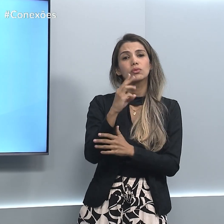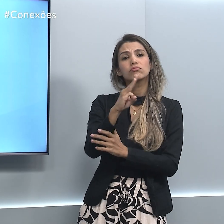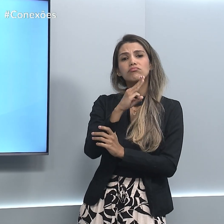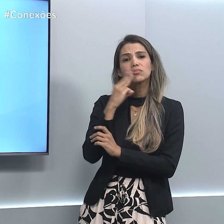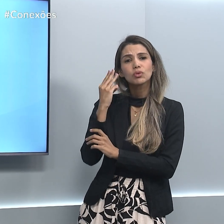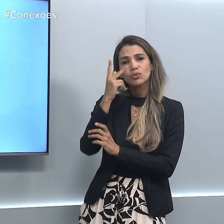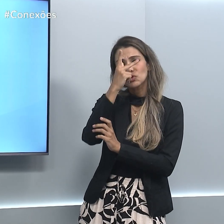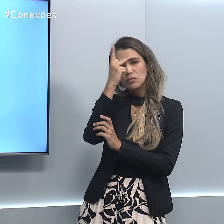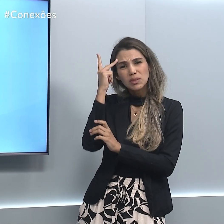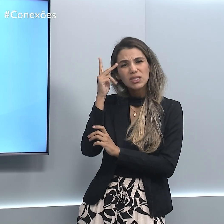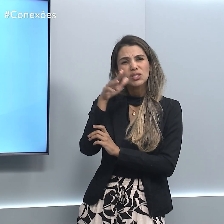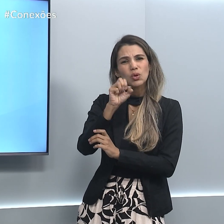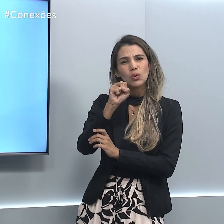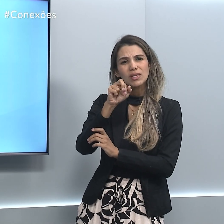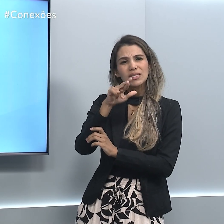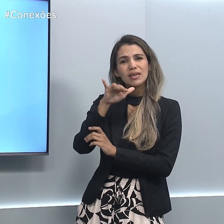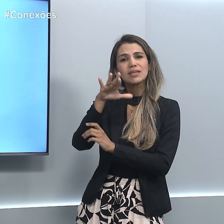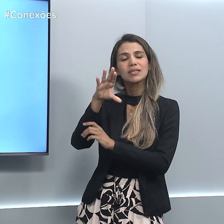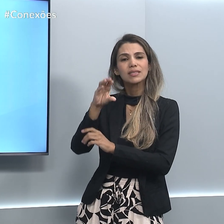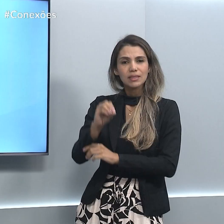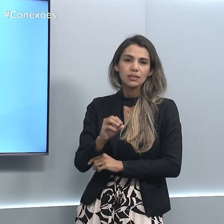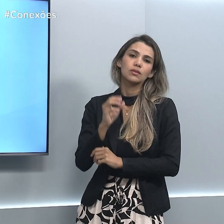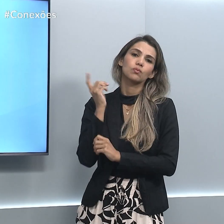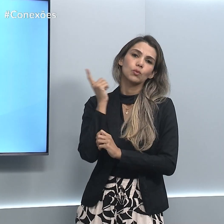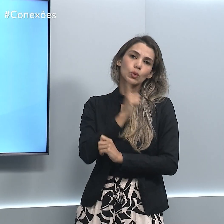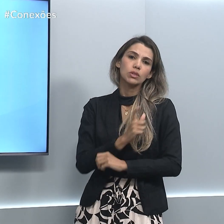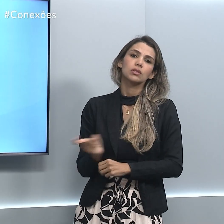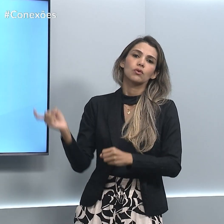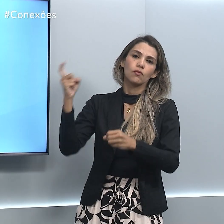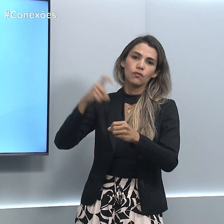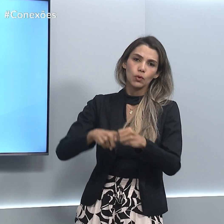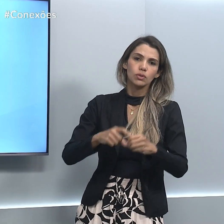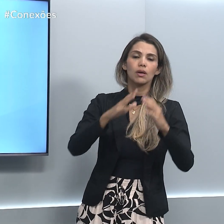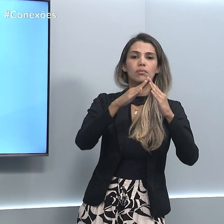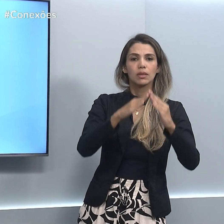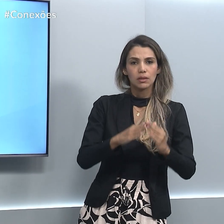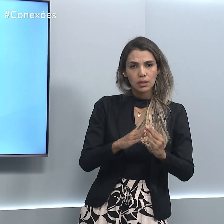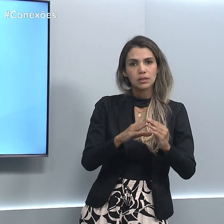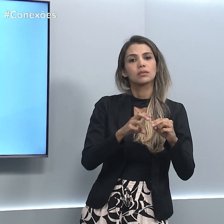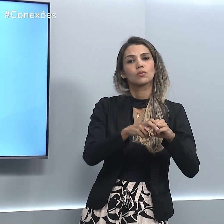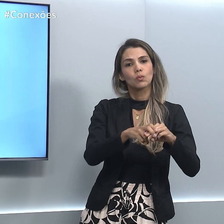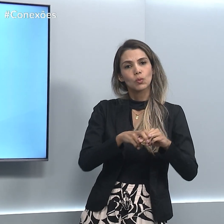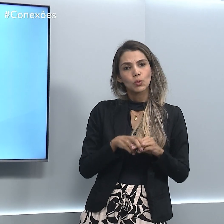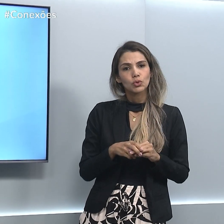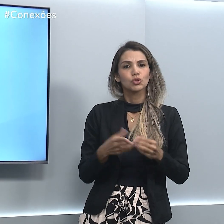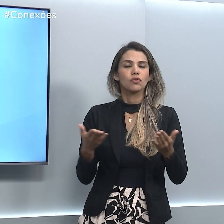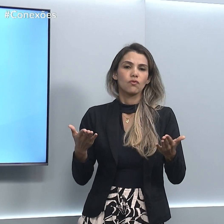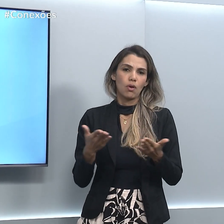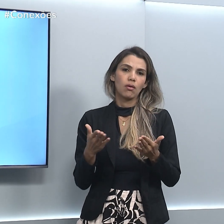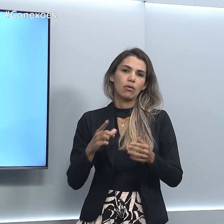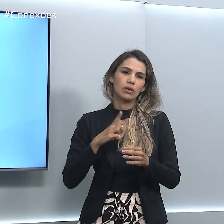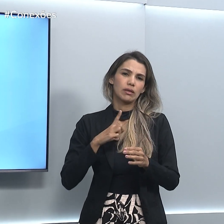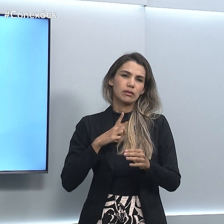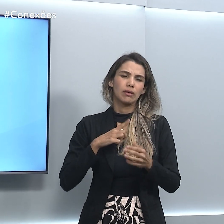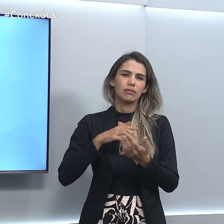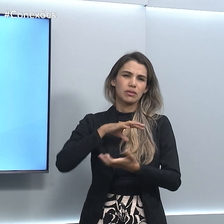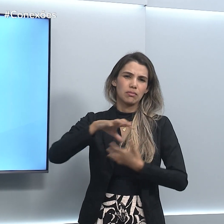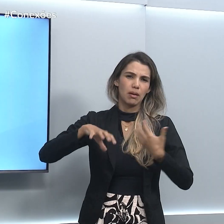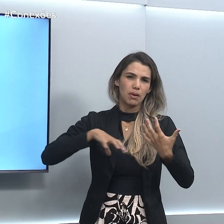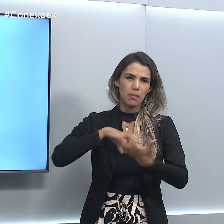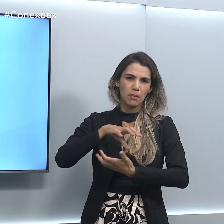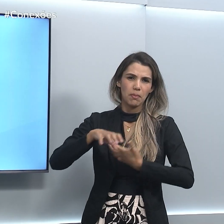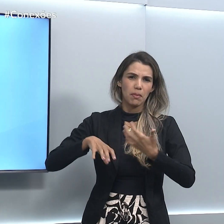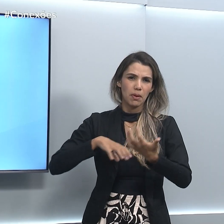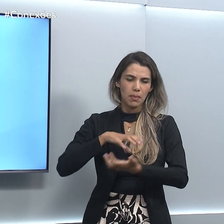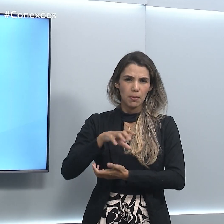sírios conseguiram, enfim, voltar para casa por causa do colapso do regime ditatorial. A ONU pede